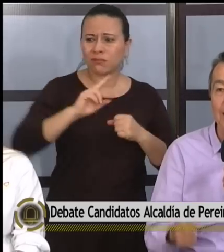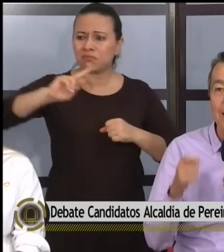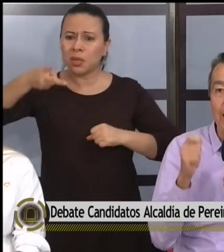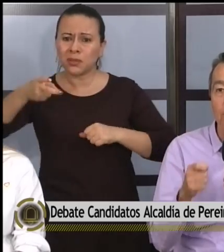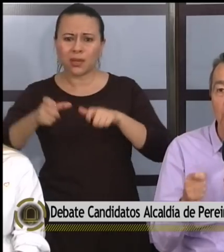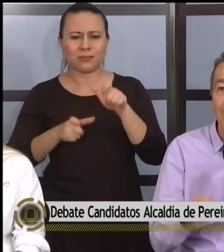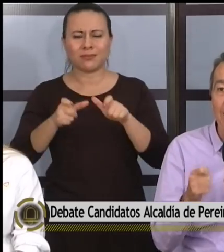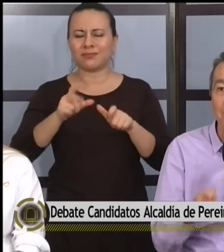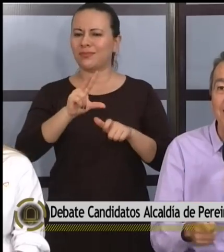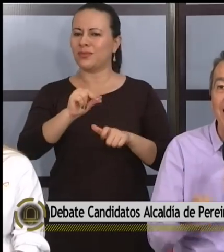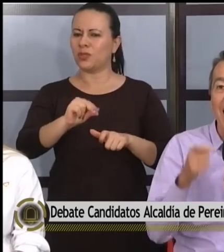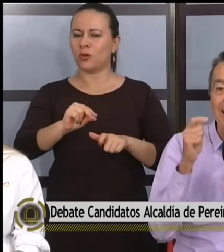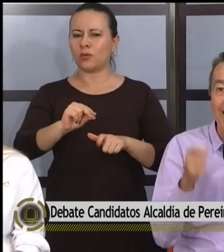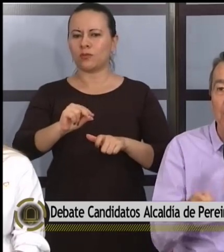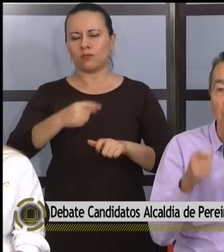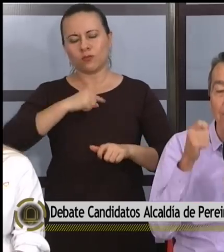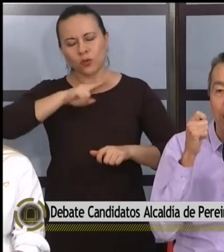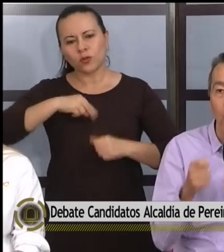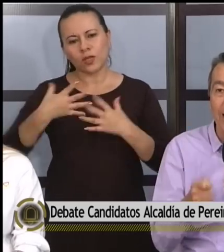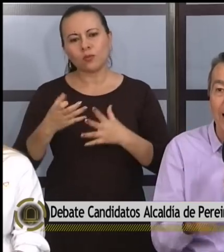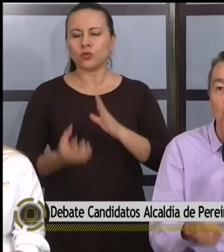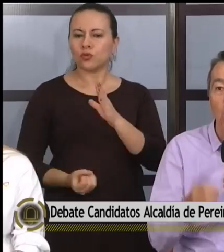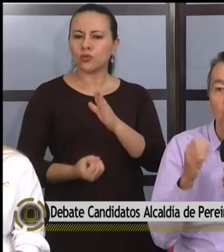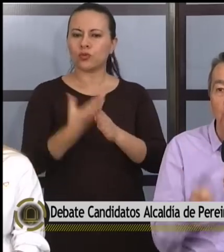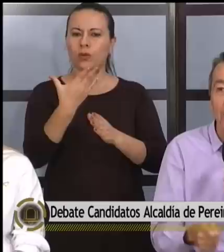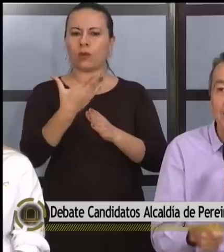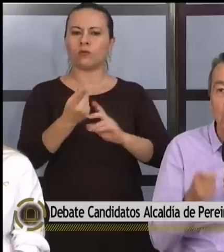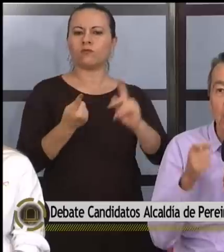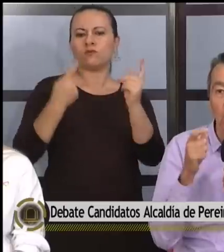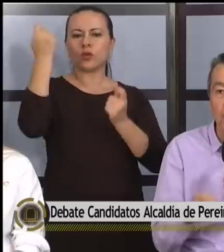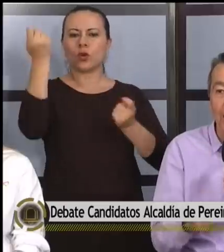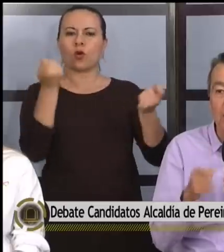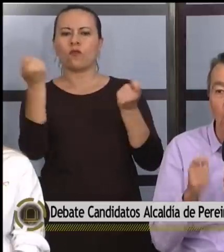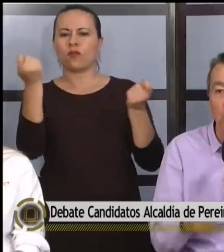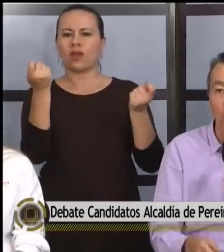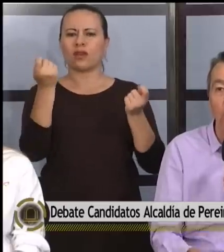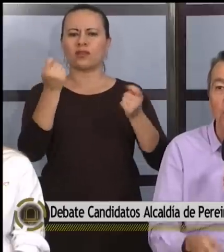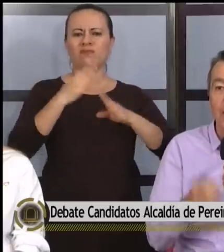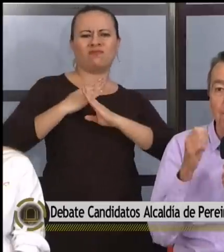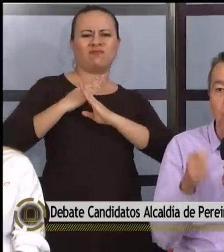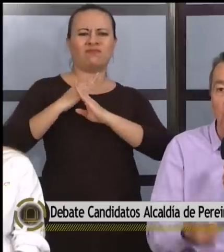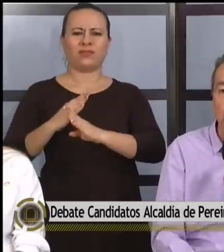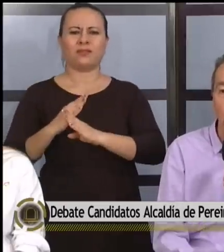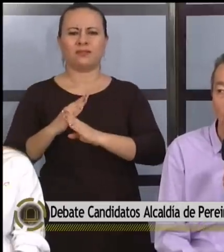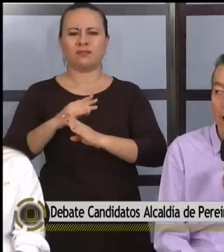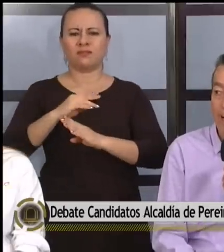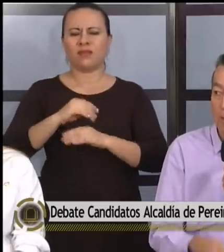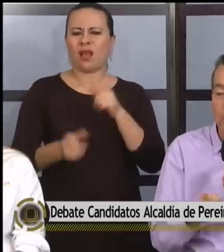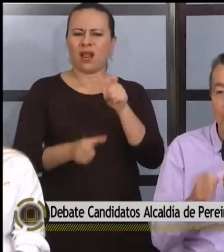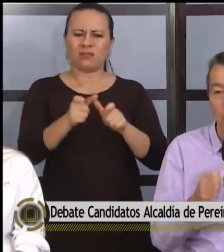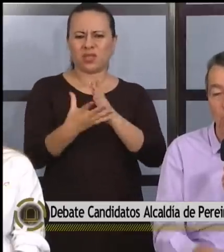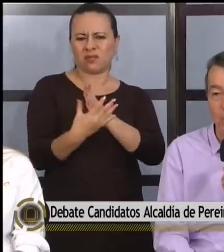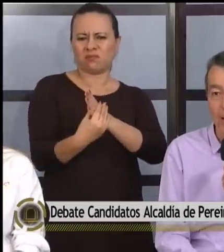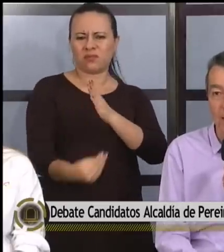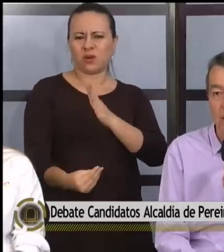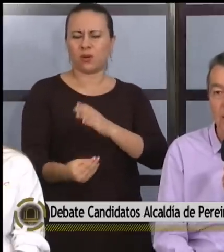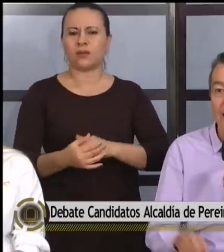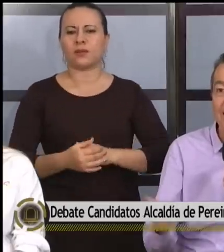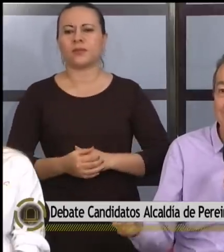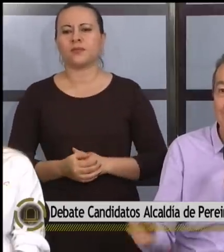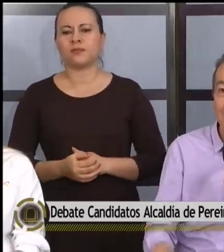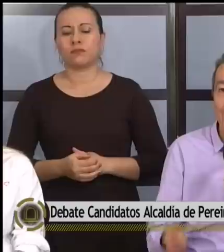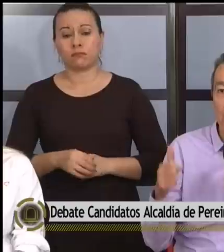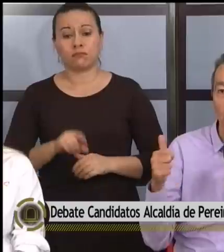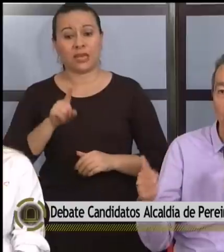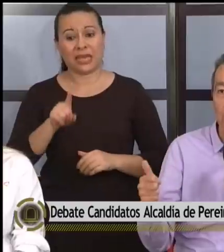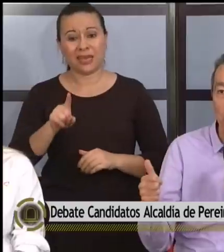tradicionales. Queremos ser realmente alternativa para gobernar contra este neoliberalismo odioso que empobreció a la sociedad colombiana.